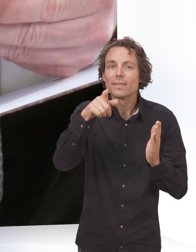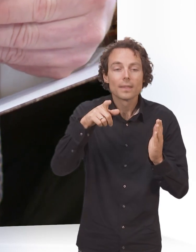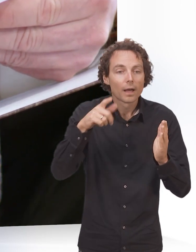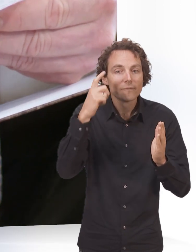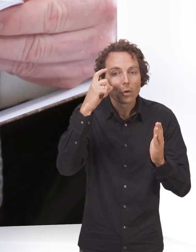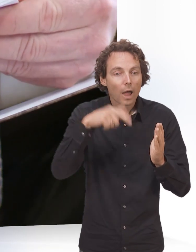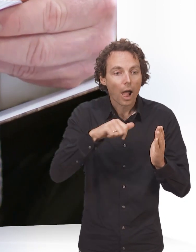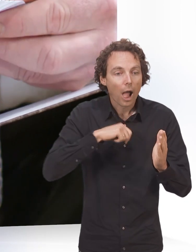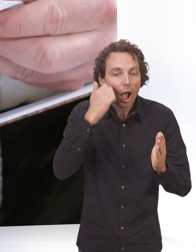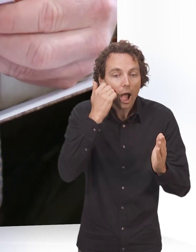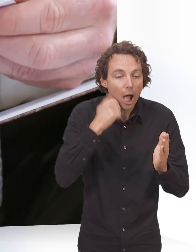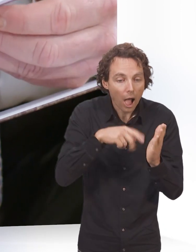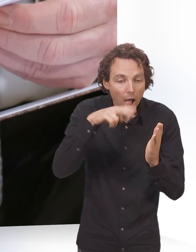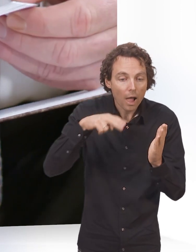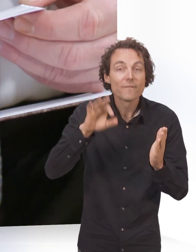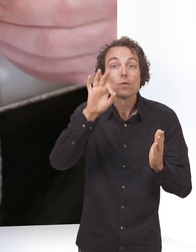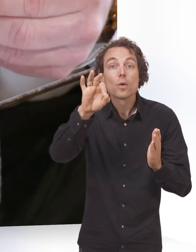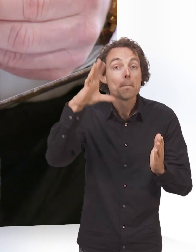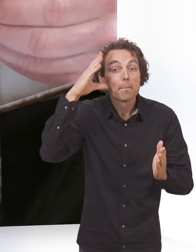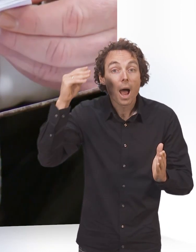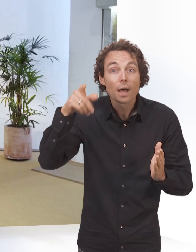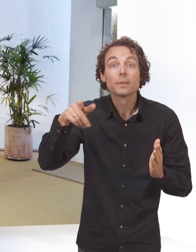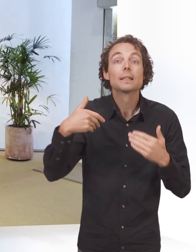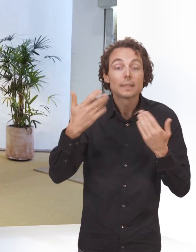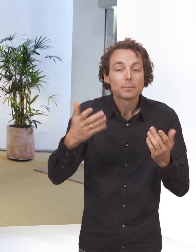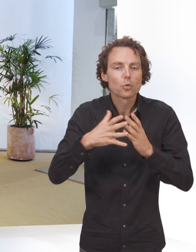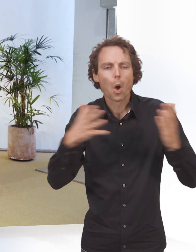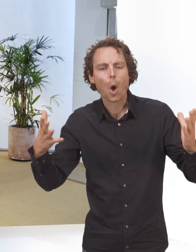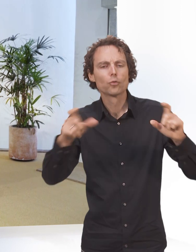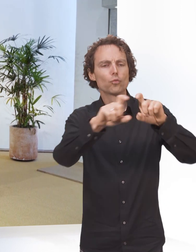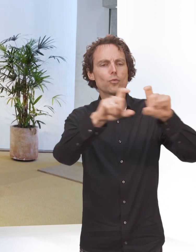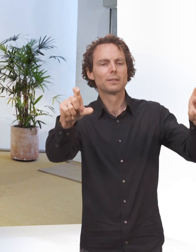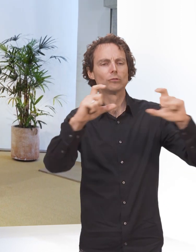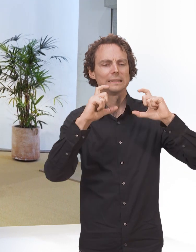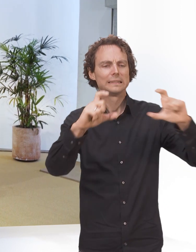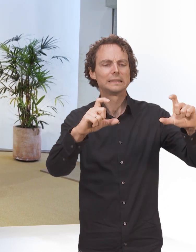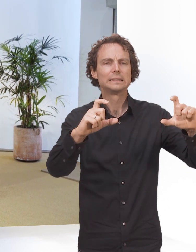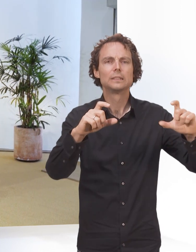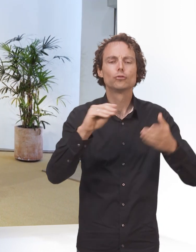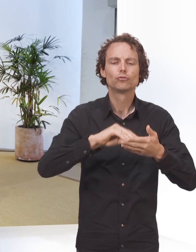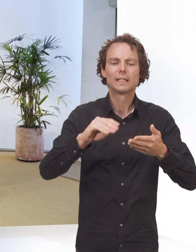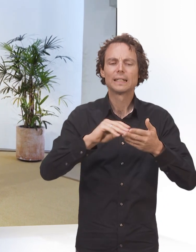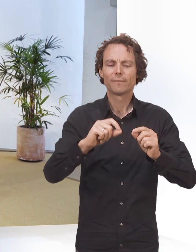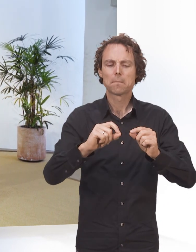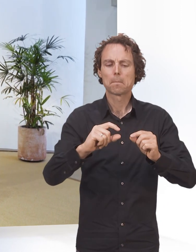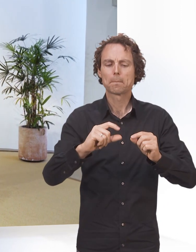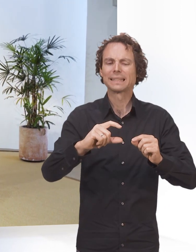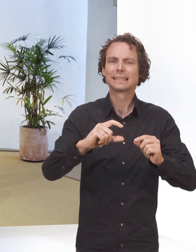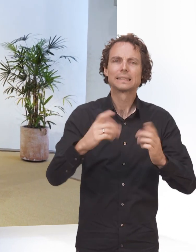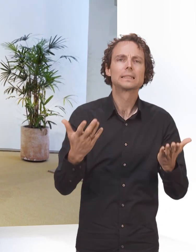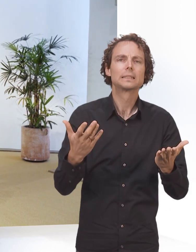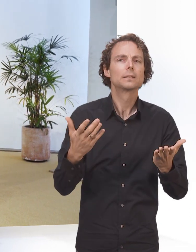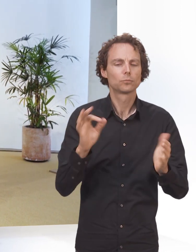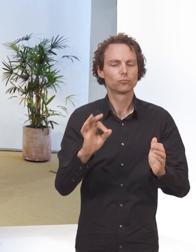bist, dann gibt es für Männer, gerade für dich, auch große Überschriften. Ne? Die Schriftgröße von dem Buch